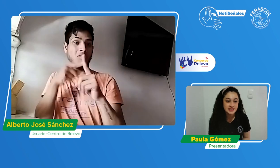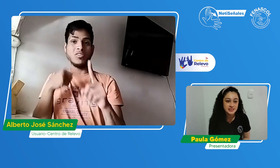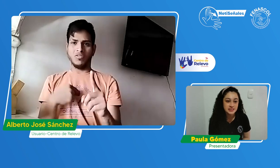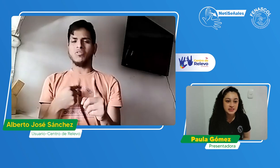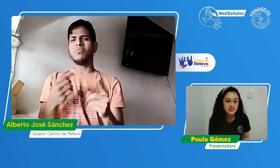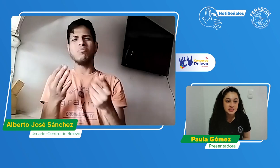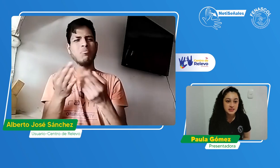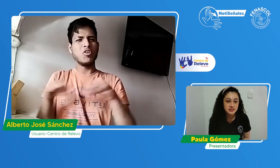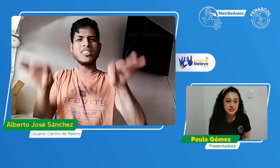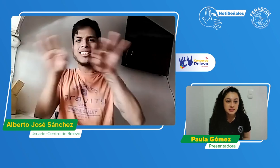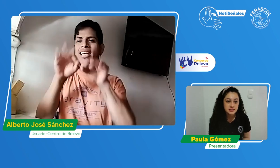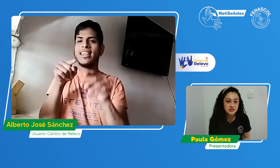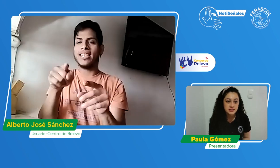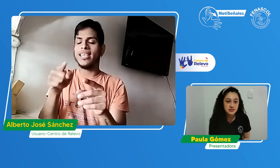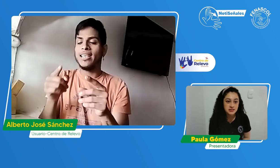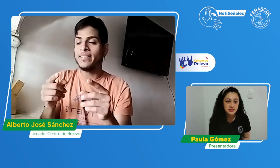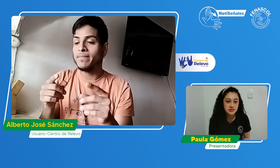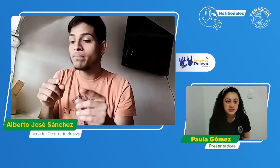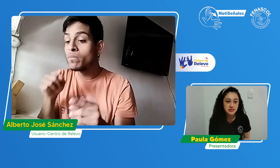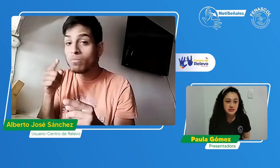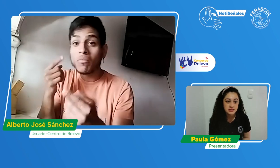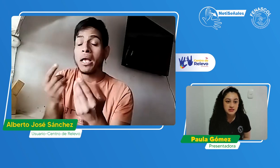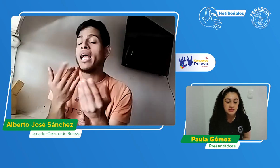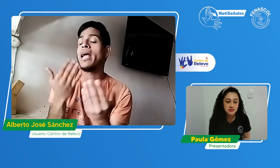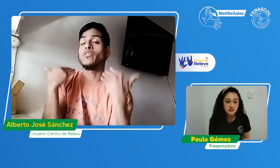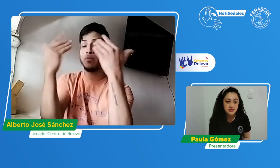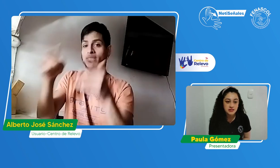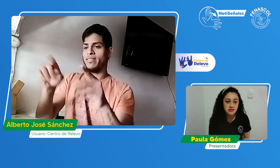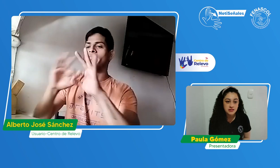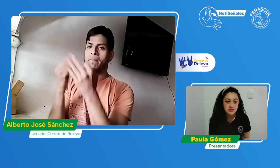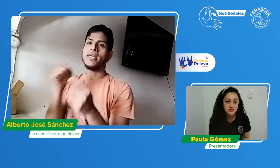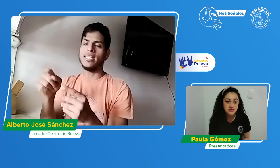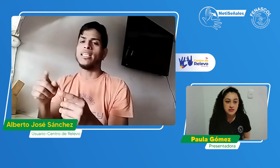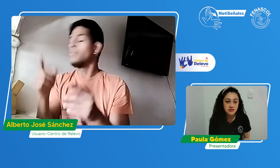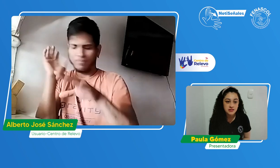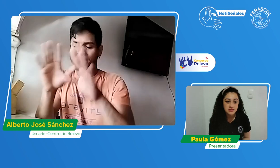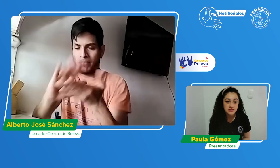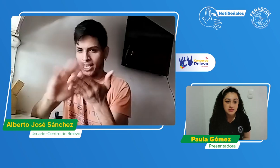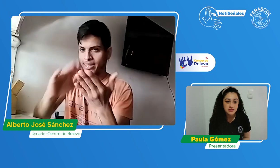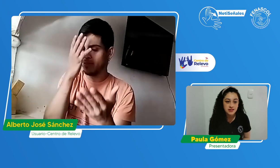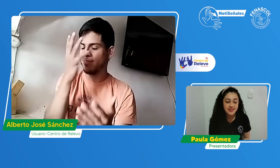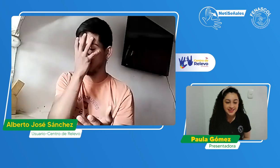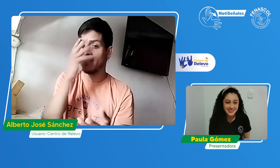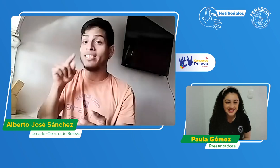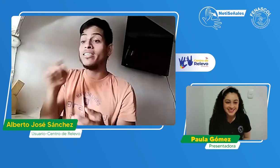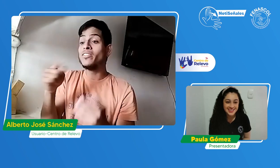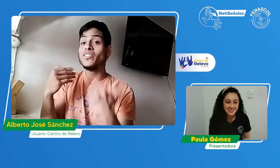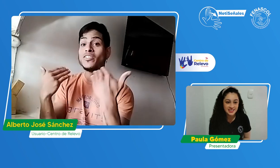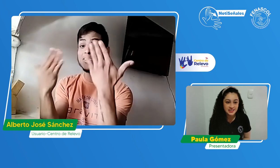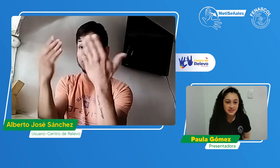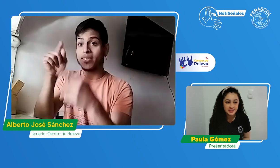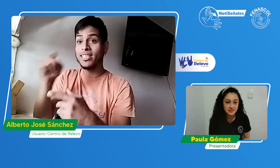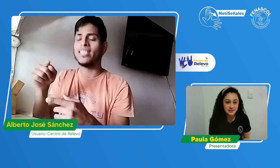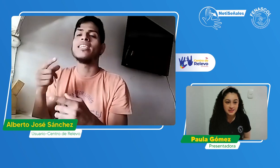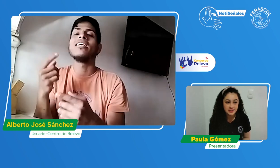cuando estaba en Venezuela me tocaba con mímica comunicarme Qué pena me equivoqué